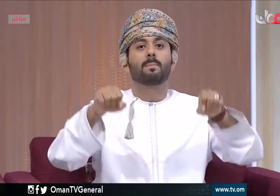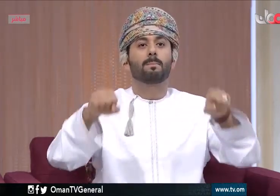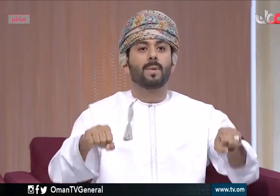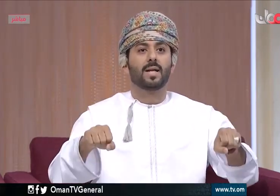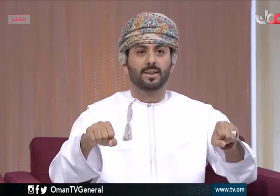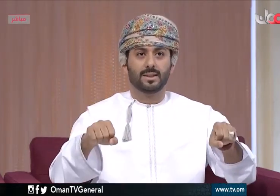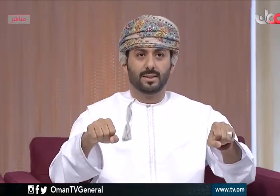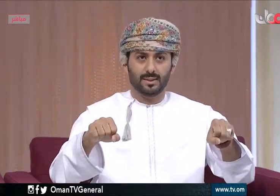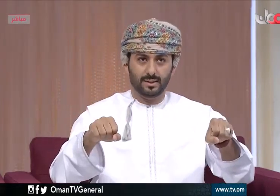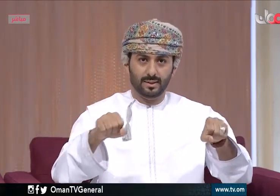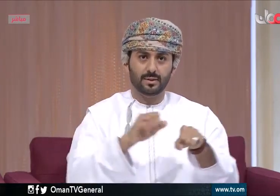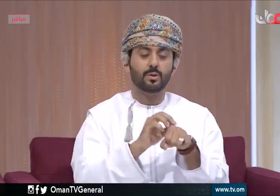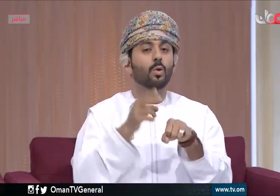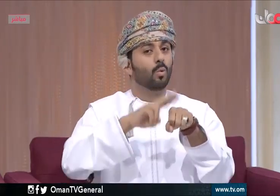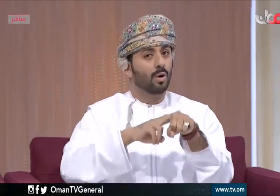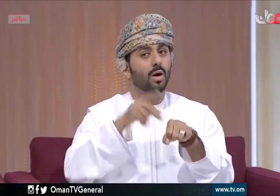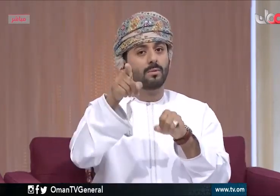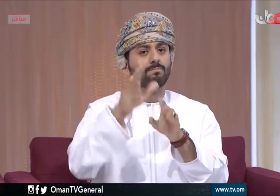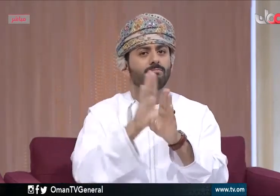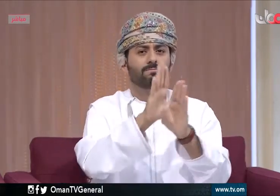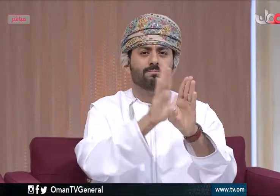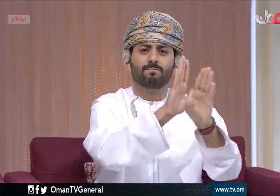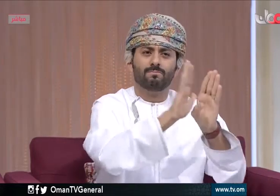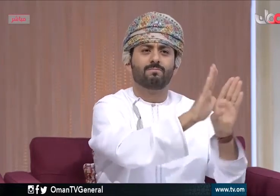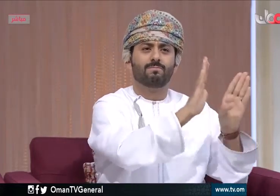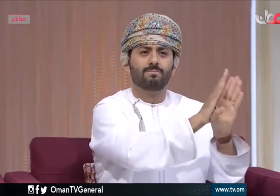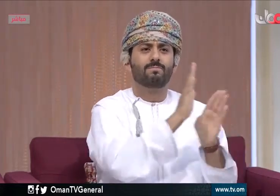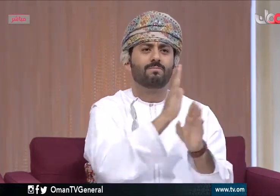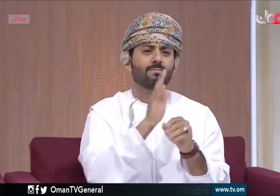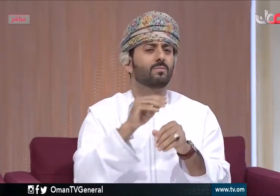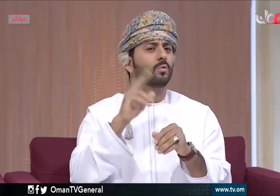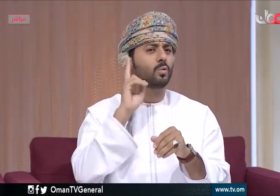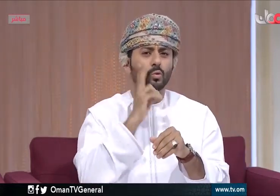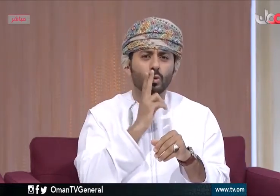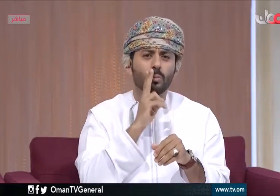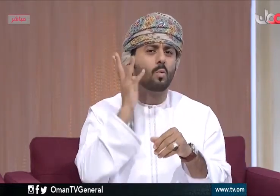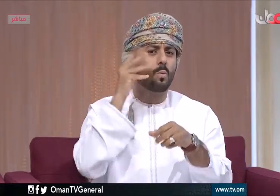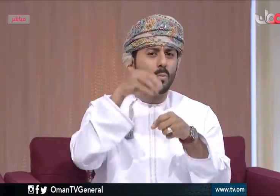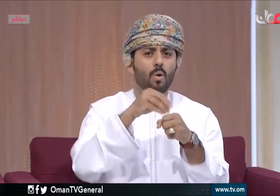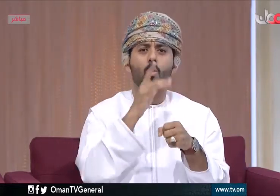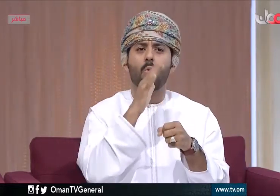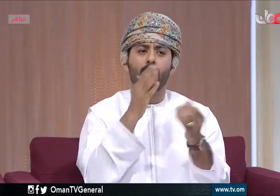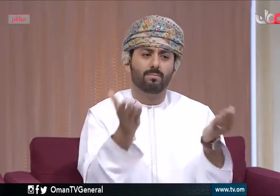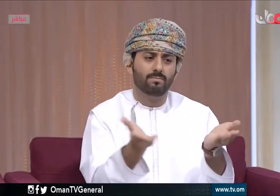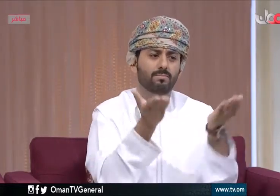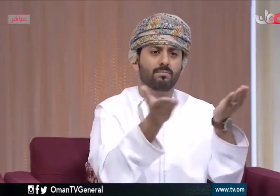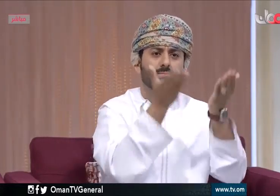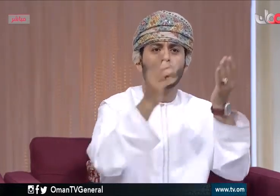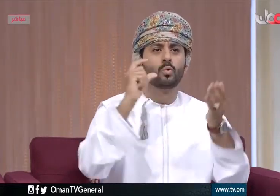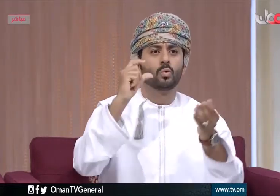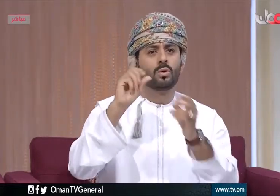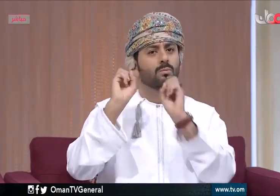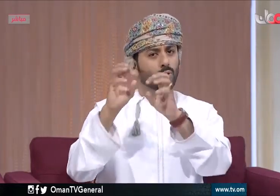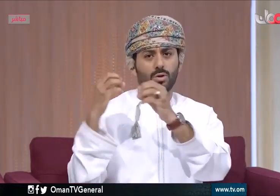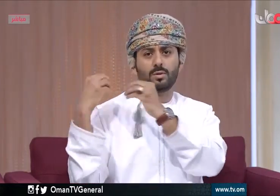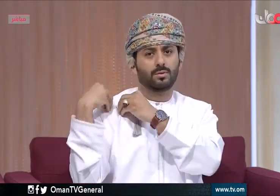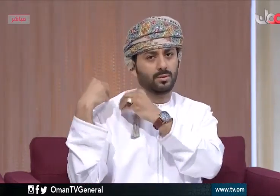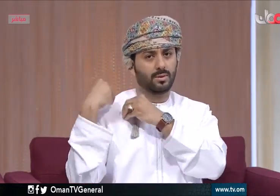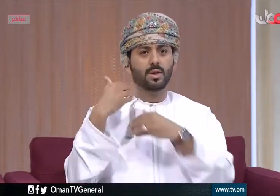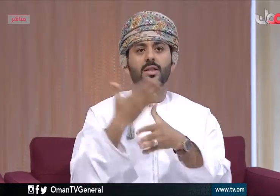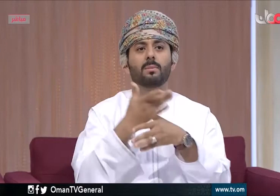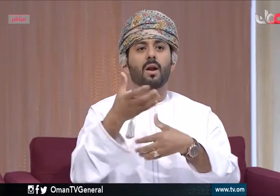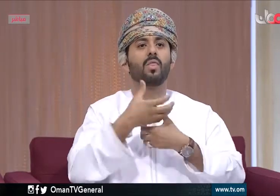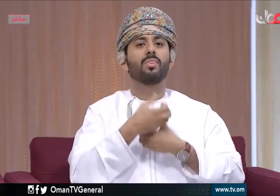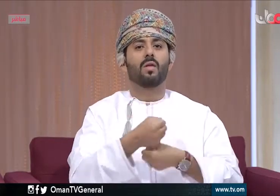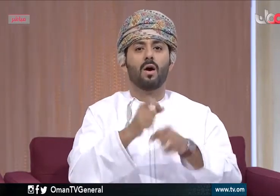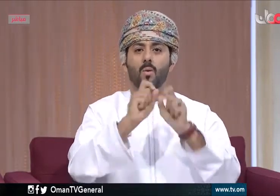وممثلة للسلطنة في مجلس إدارة الإعاقة الخليجية. وأيضا طبعا